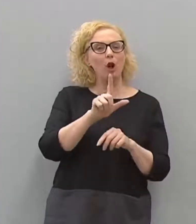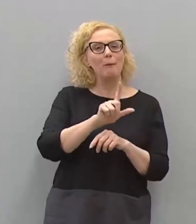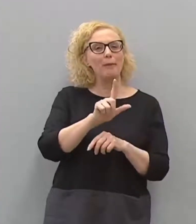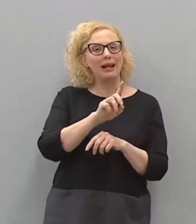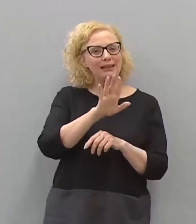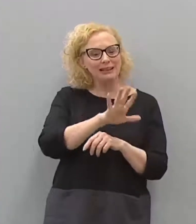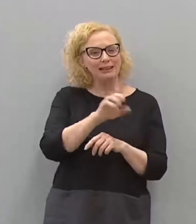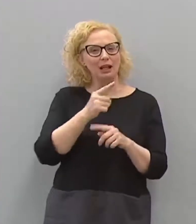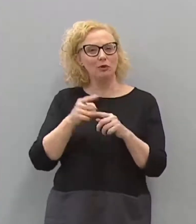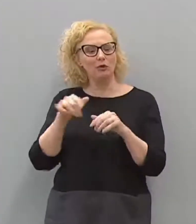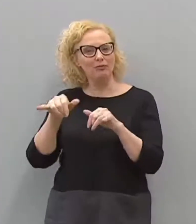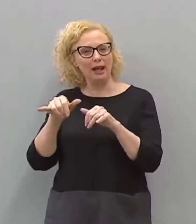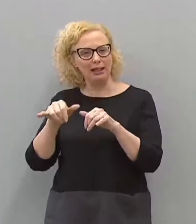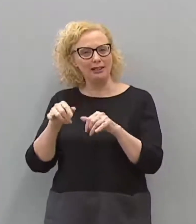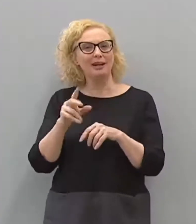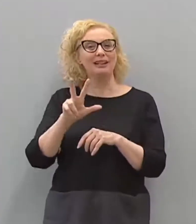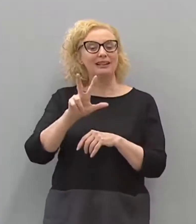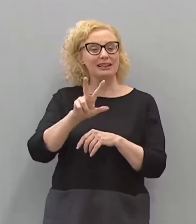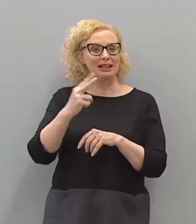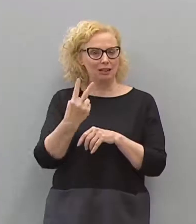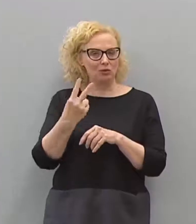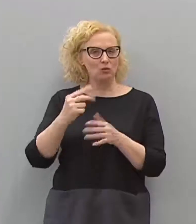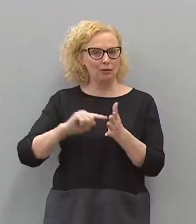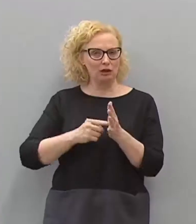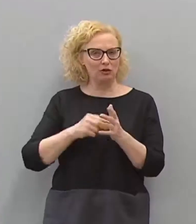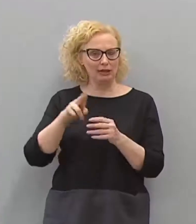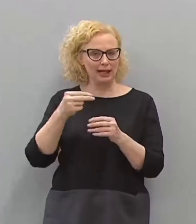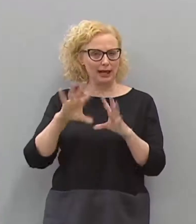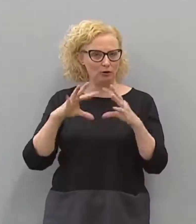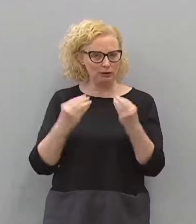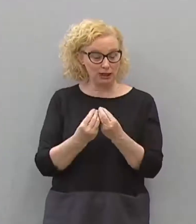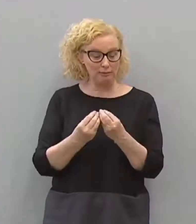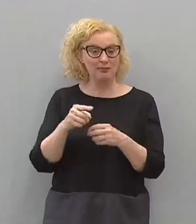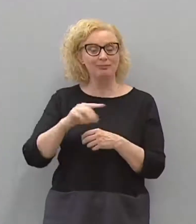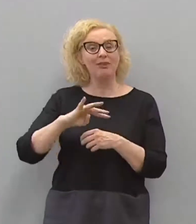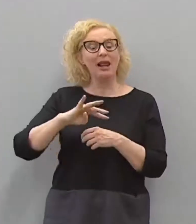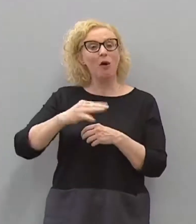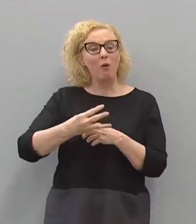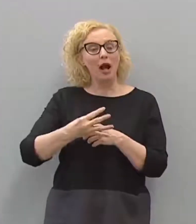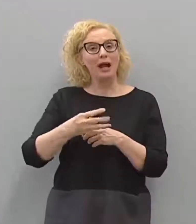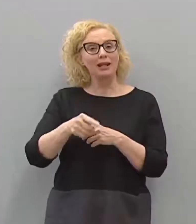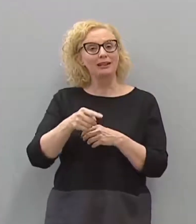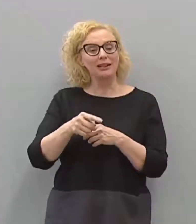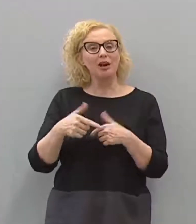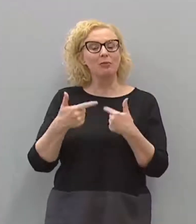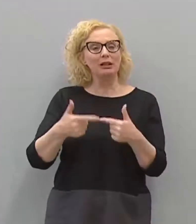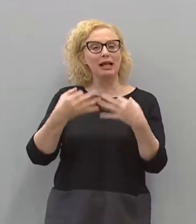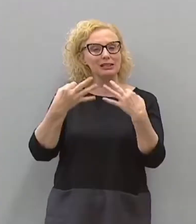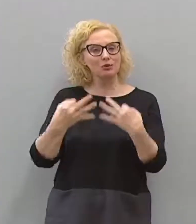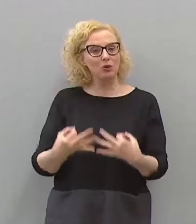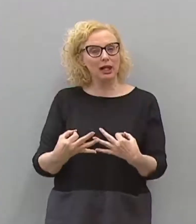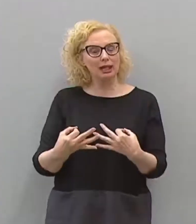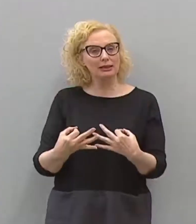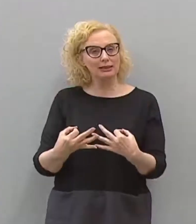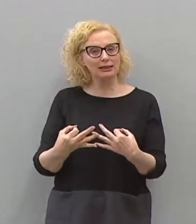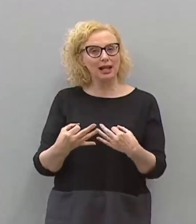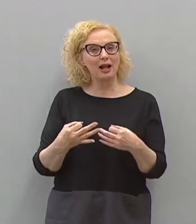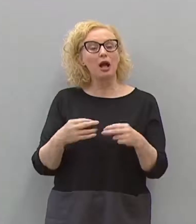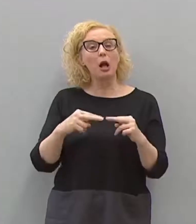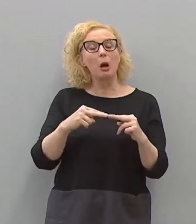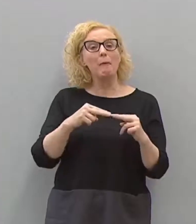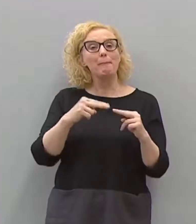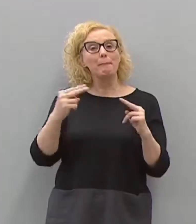di risorse pari a 32 milioni di euro e la quarta è la messa in sicurezza della viabilità del ponte